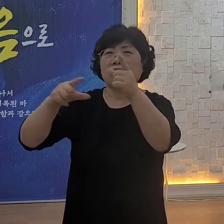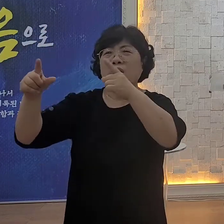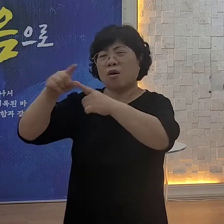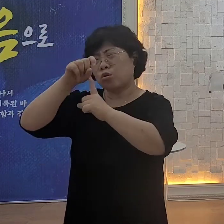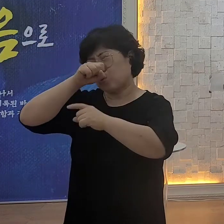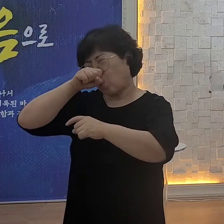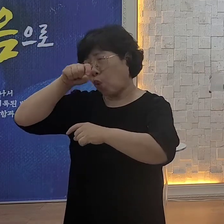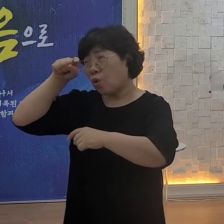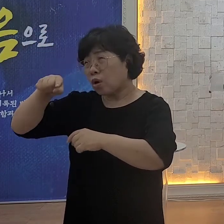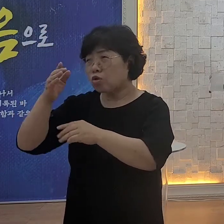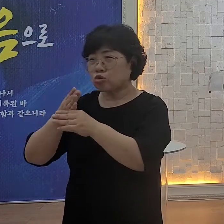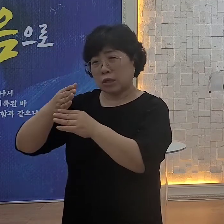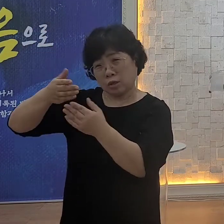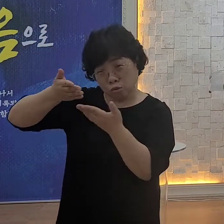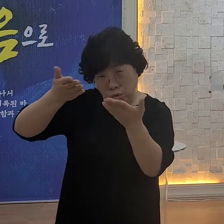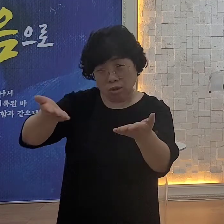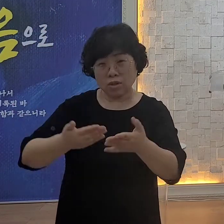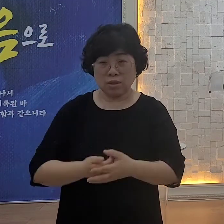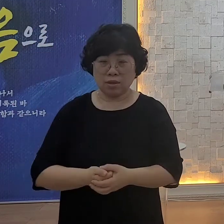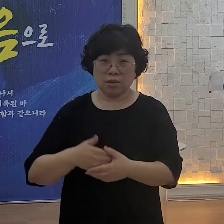것 주신 하나님이시다.